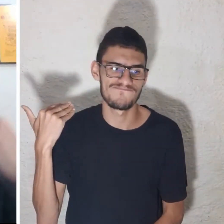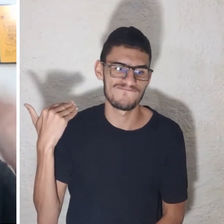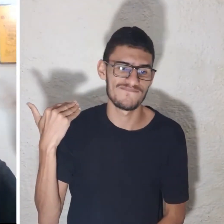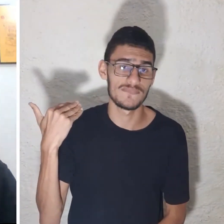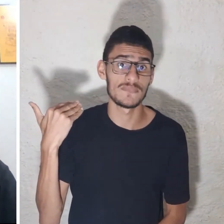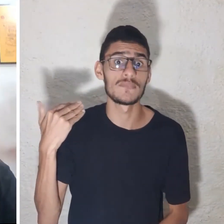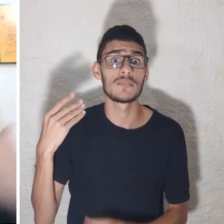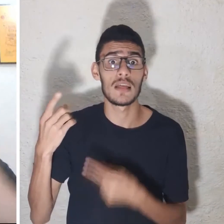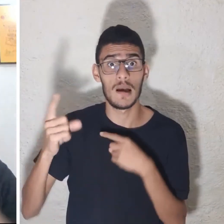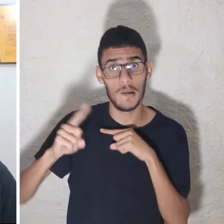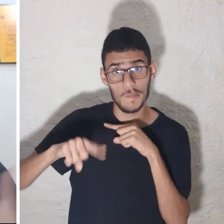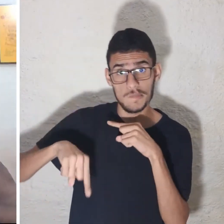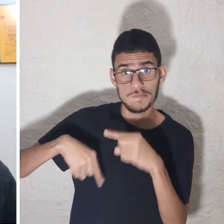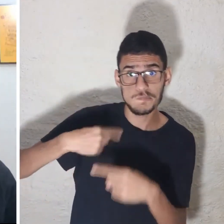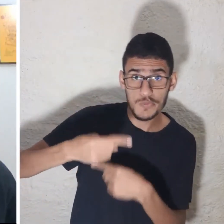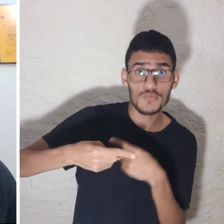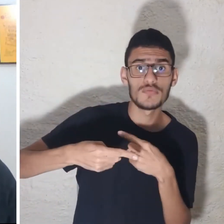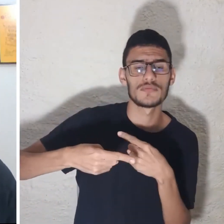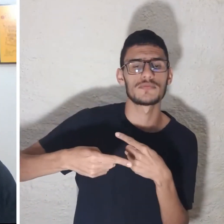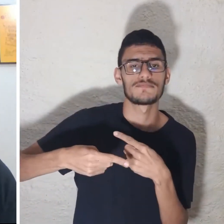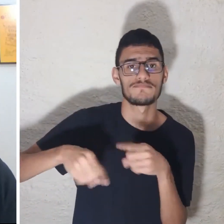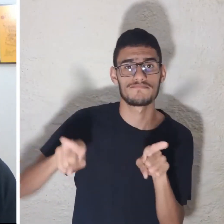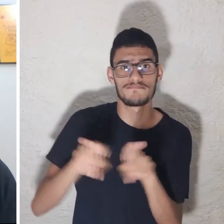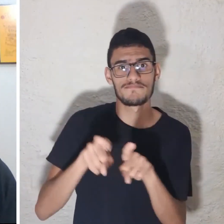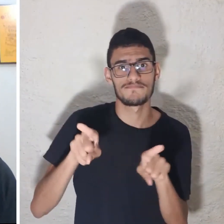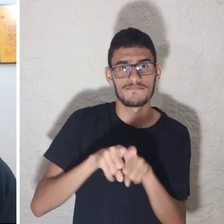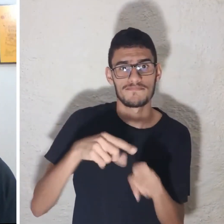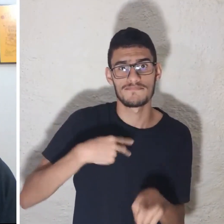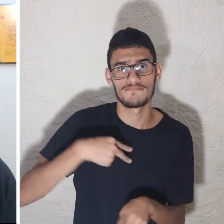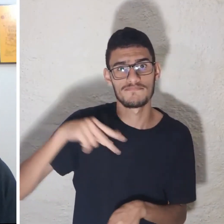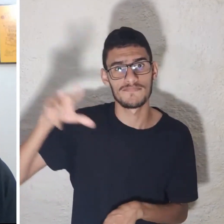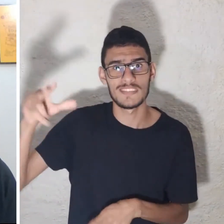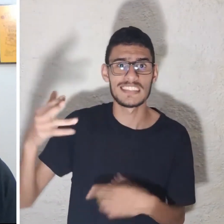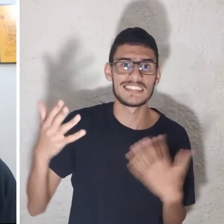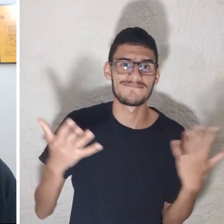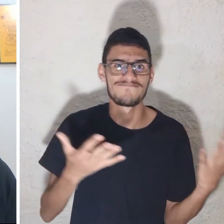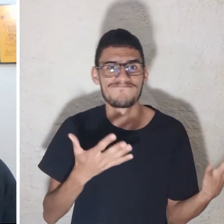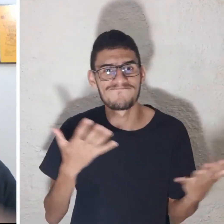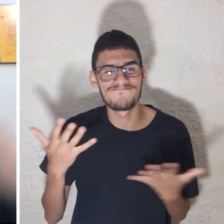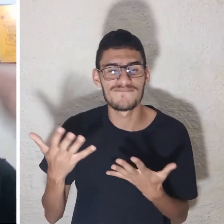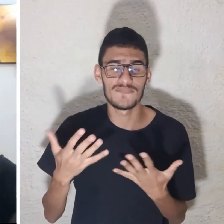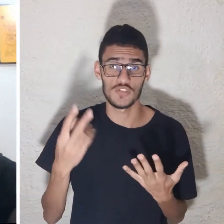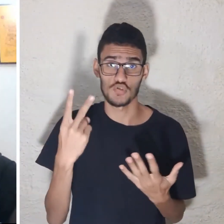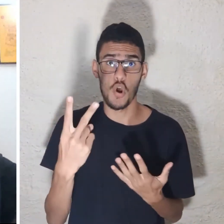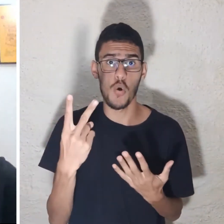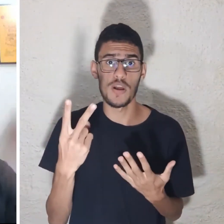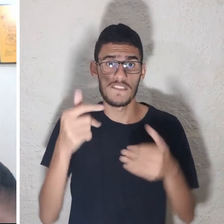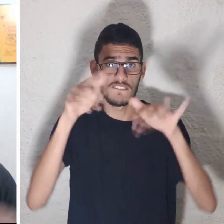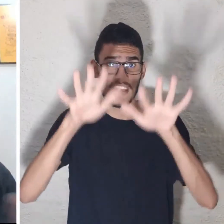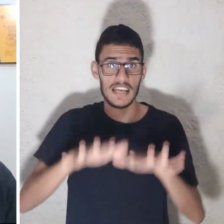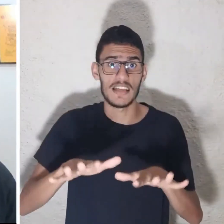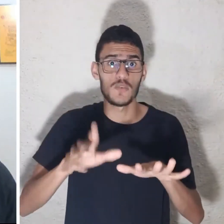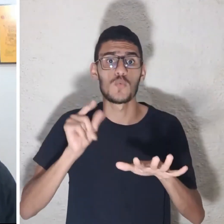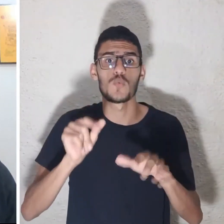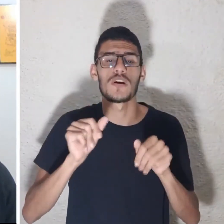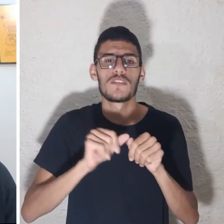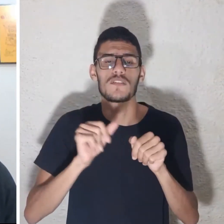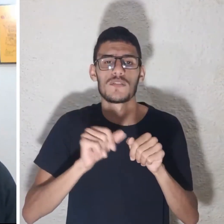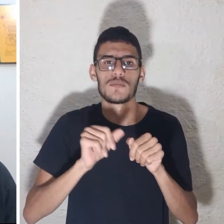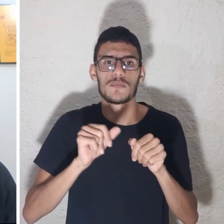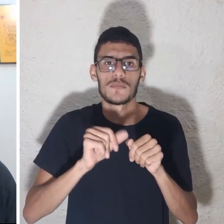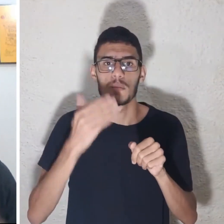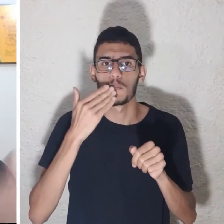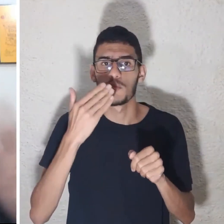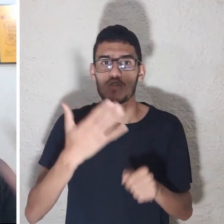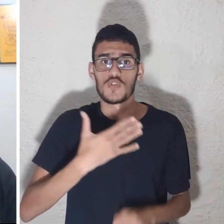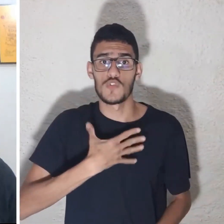E aí ele, como herdeiro, né, ele era herdeiro também do Dom João VI, ele não podia governar os dois países. Então o que